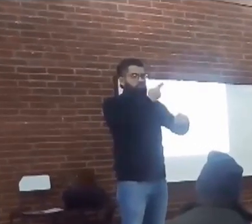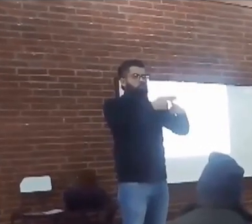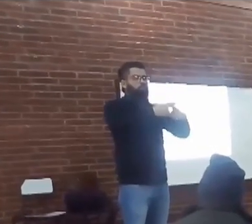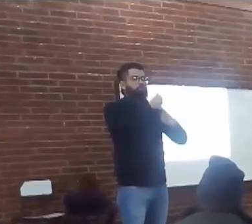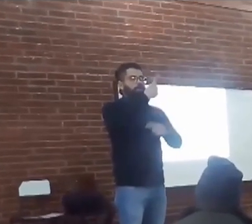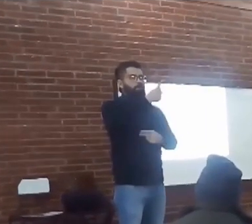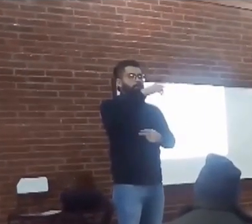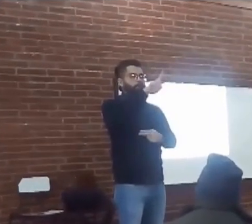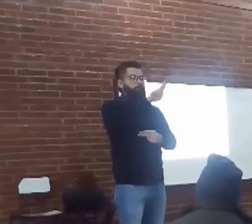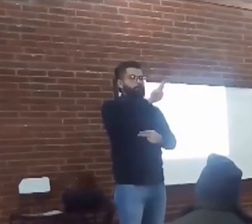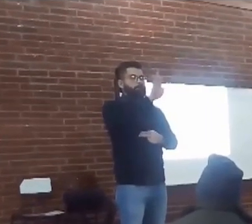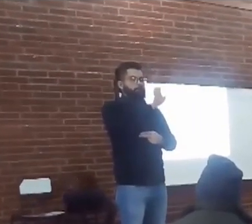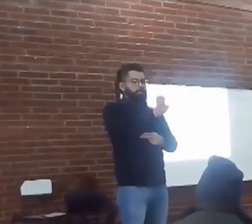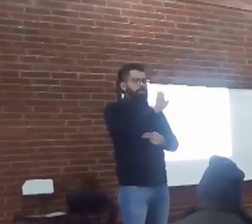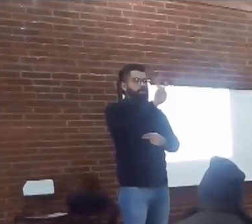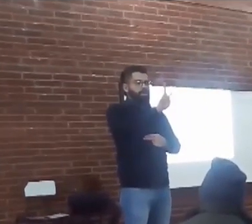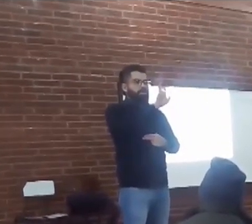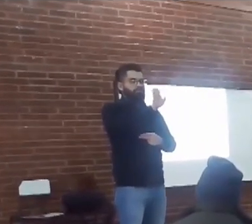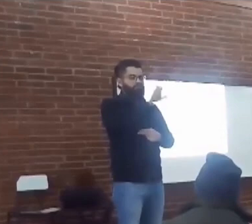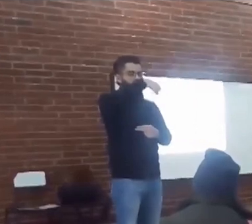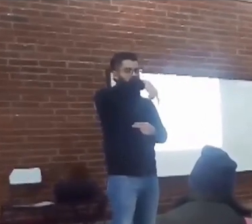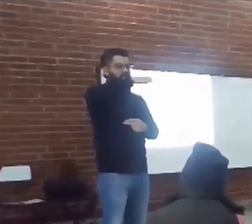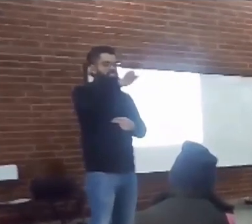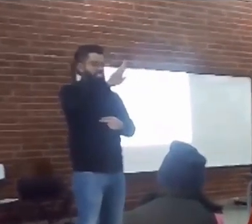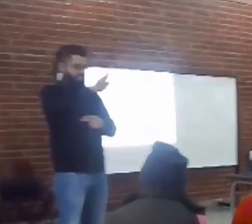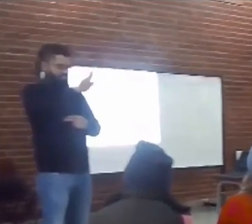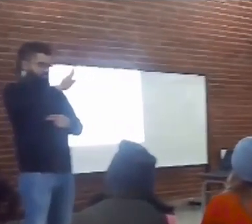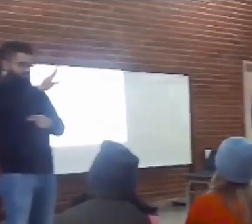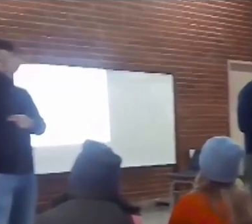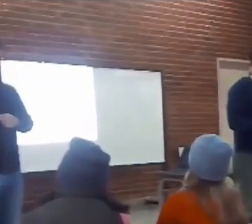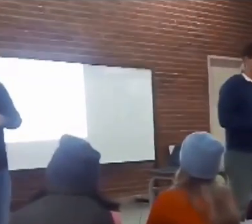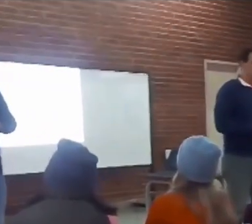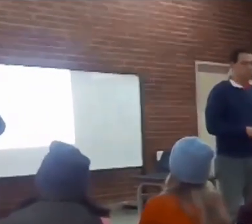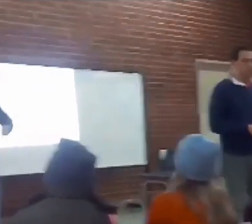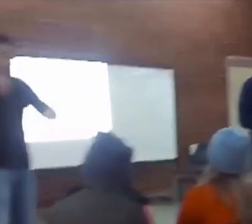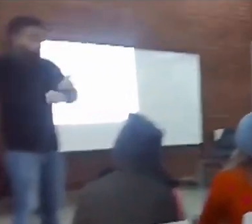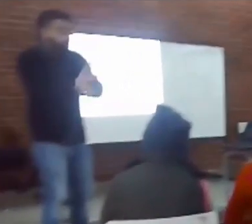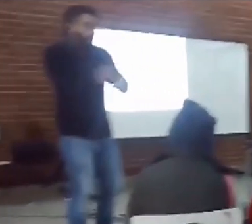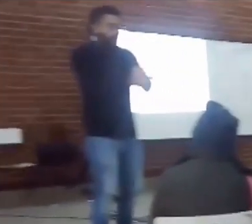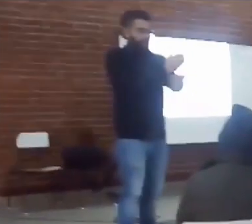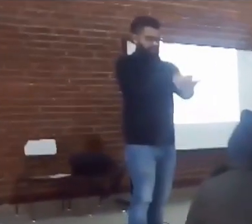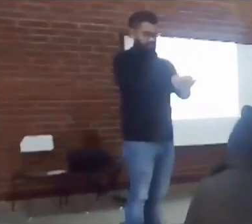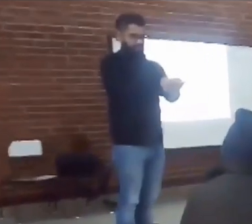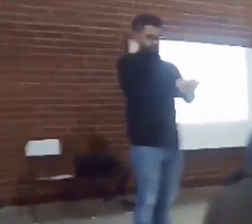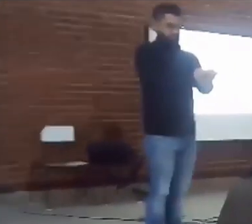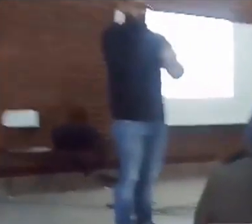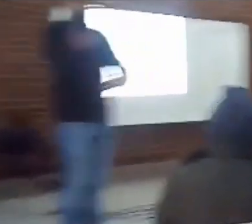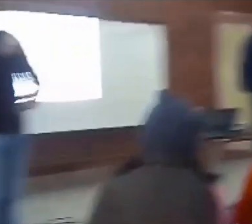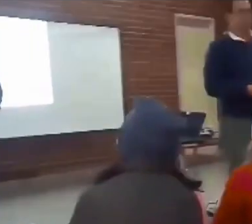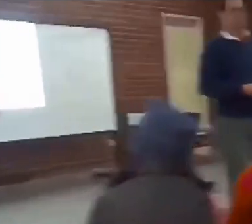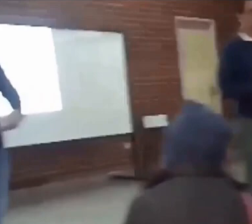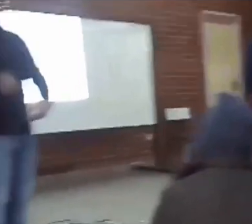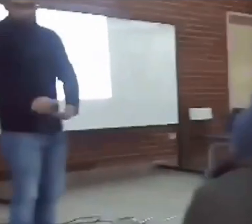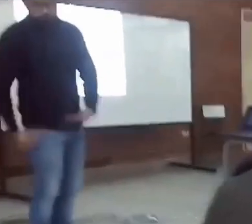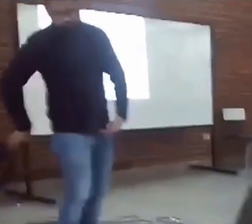exagerar. Por ahí de alguna manera me dio a entender de que quiere llegar a un lugar. Si yo le indico, tengo que indicarle la dirección lo más naturalmente